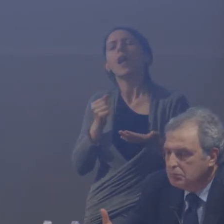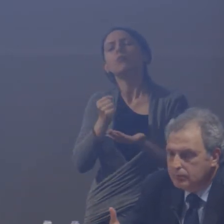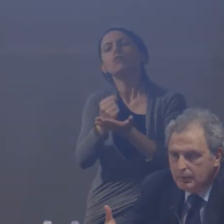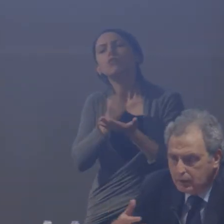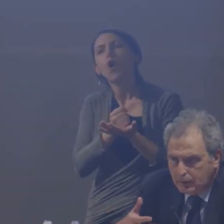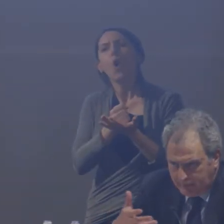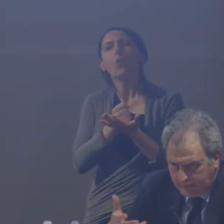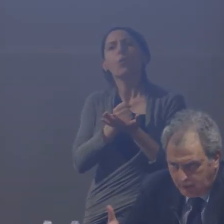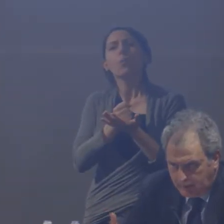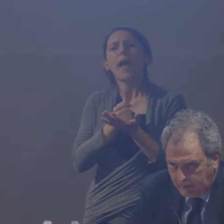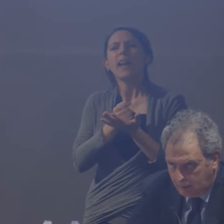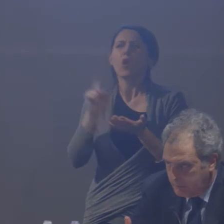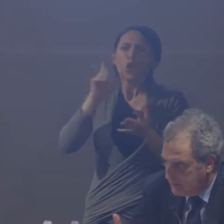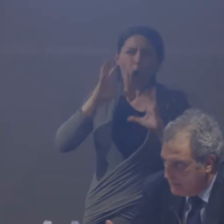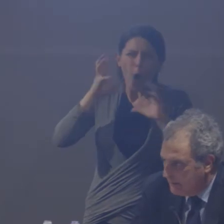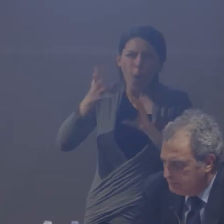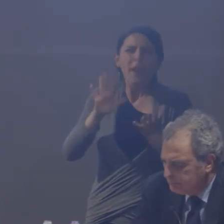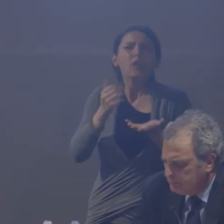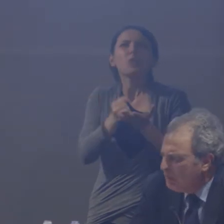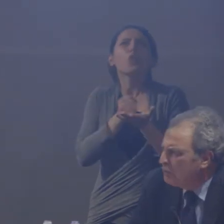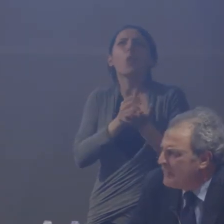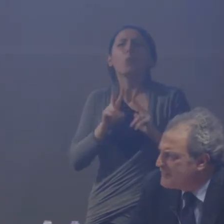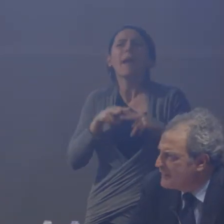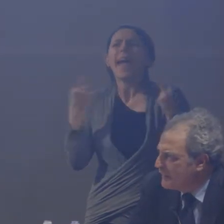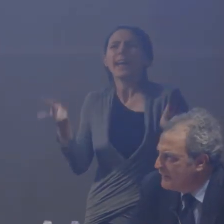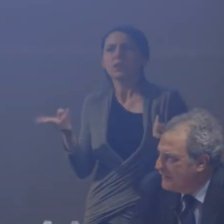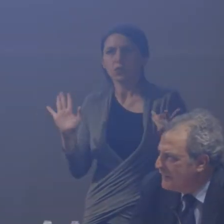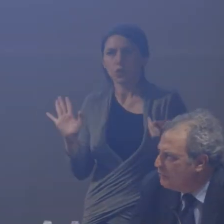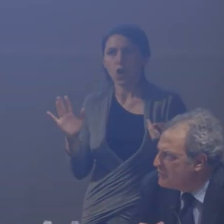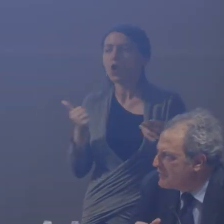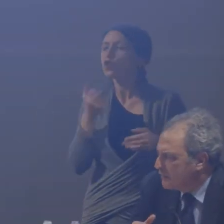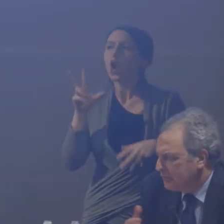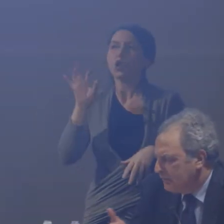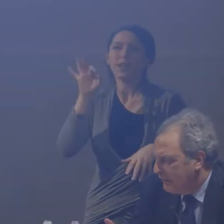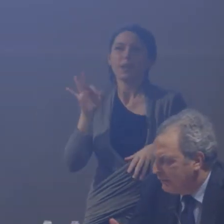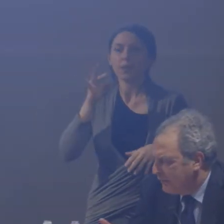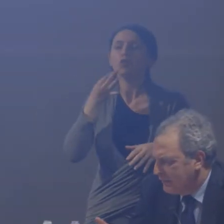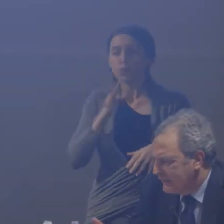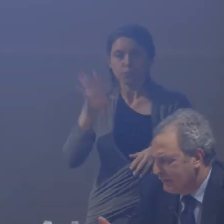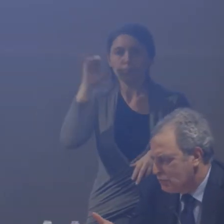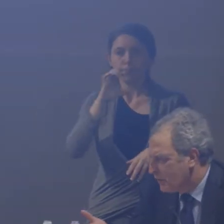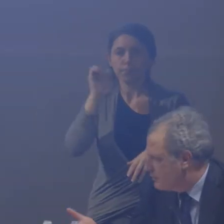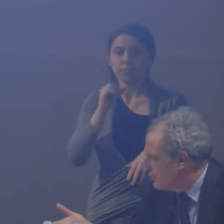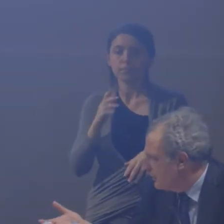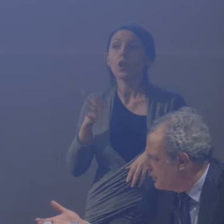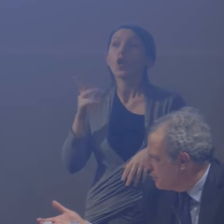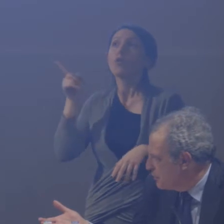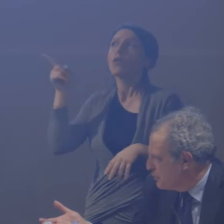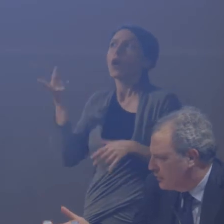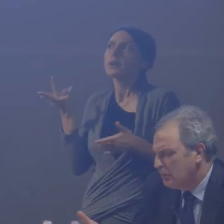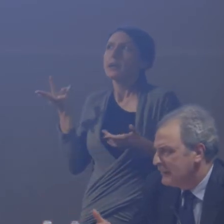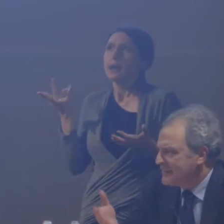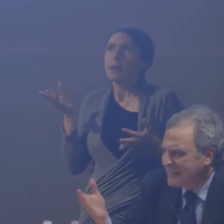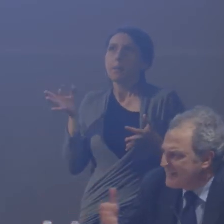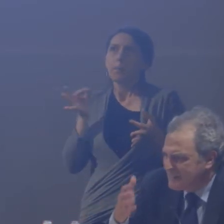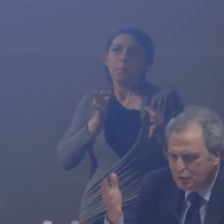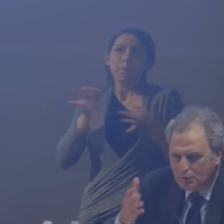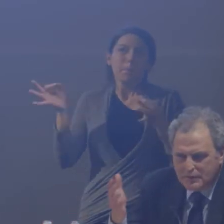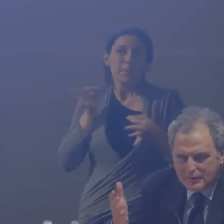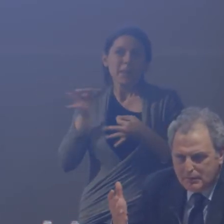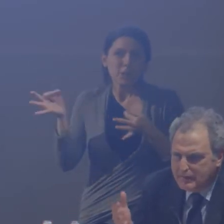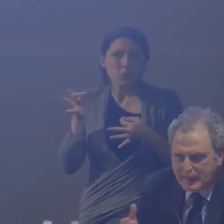documento, nemmeno di particolare complessità. Può darsi che lui sia stato, avrà delle misurazioni a disposizione, può darsi che